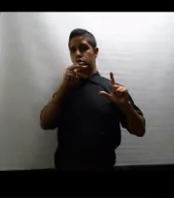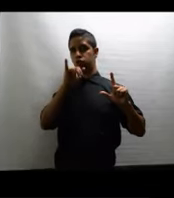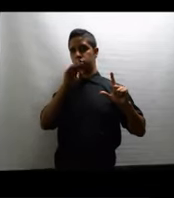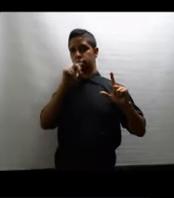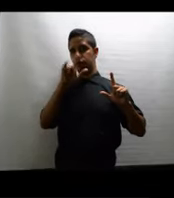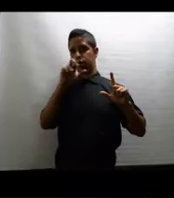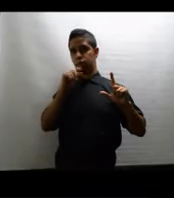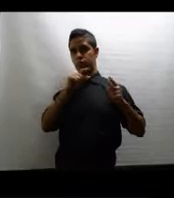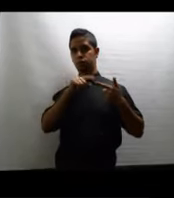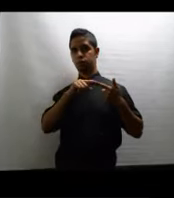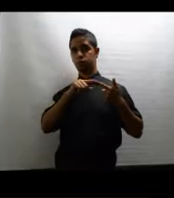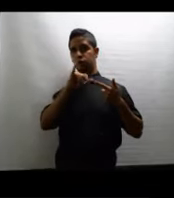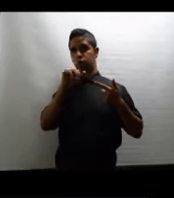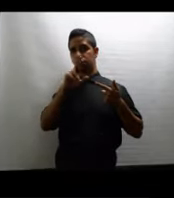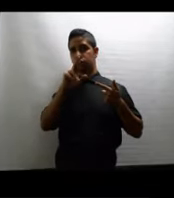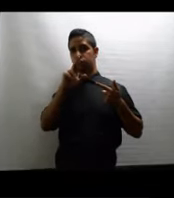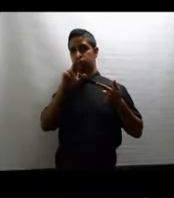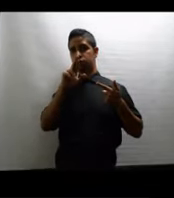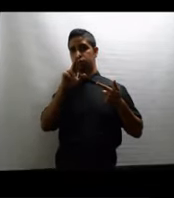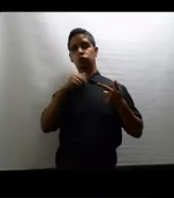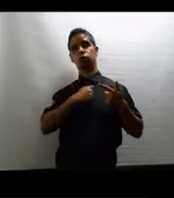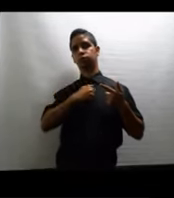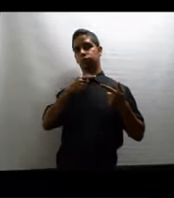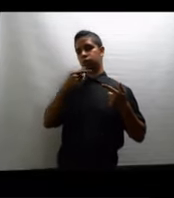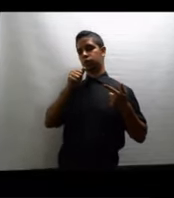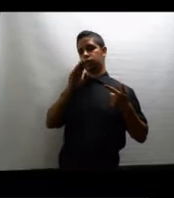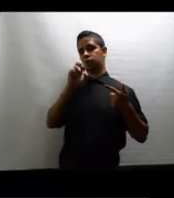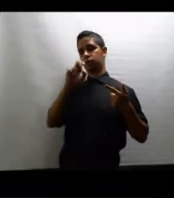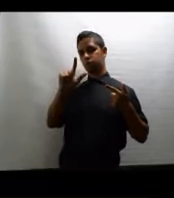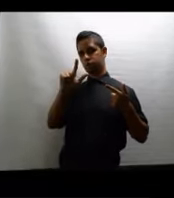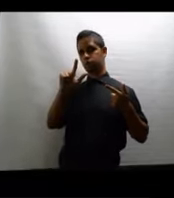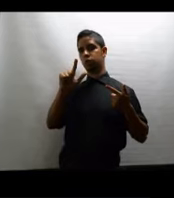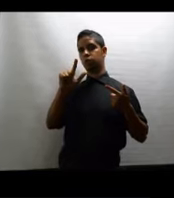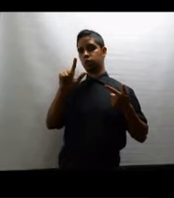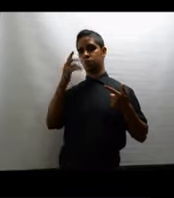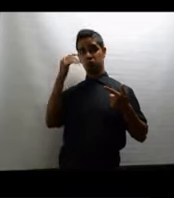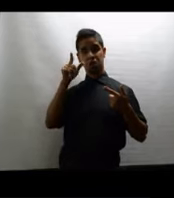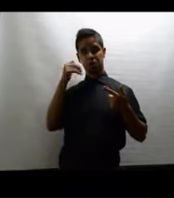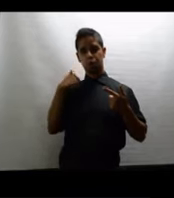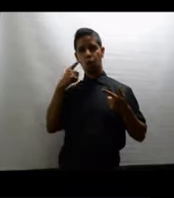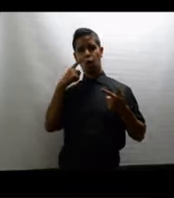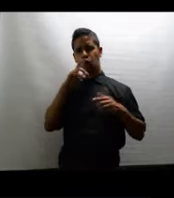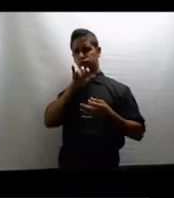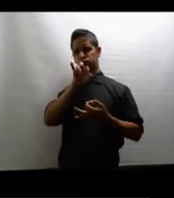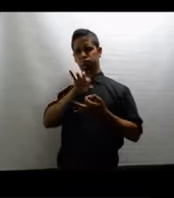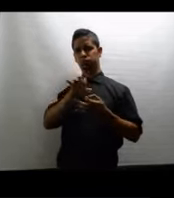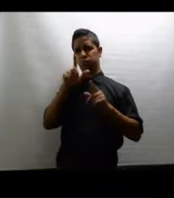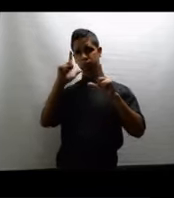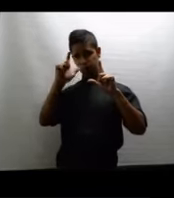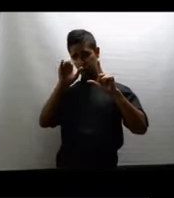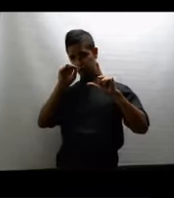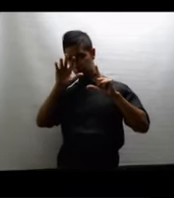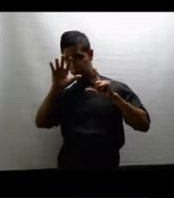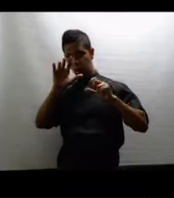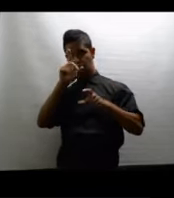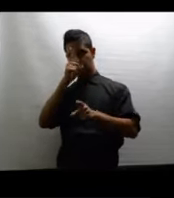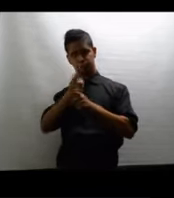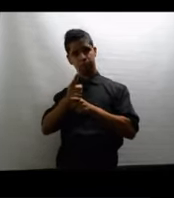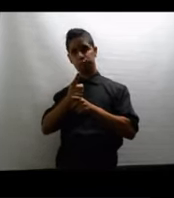son hermosas las fotos de Gabriel. La verdad que Gabriel tenía un ojo para la fotografía genial. Aquello era